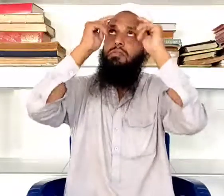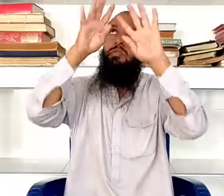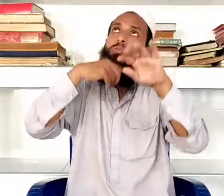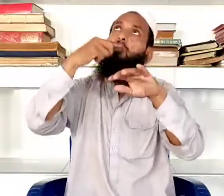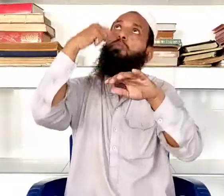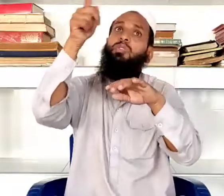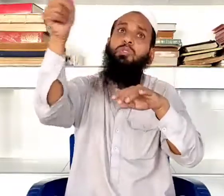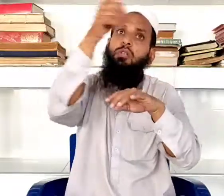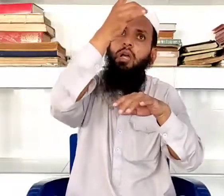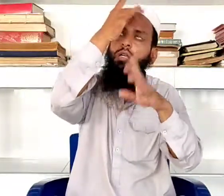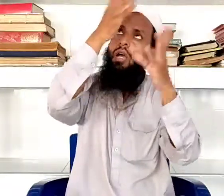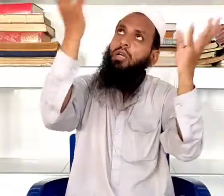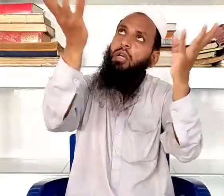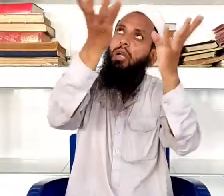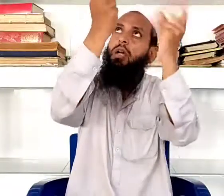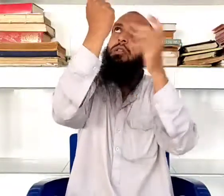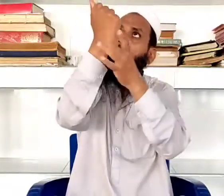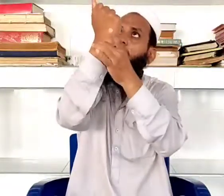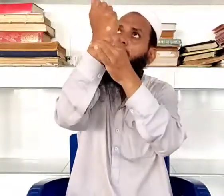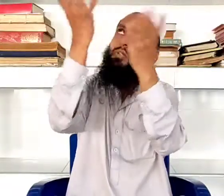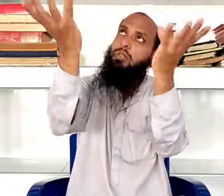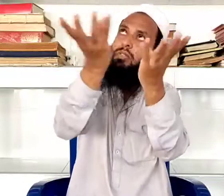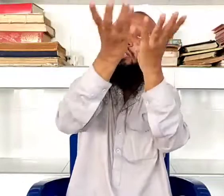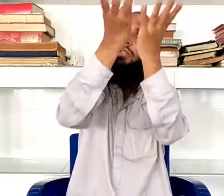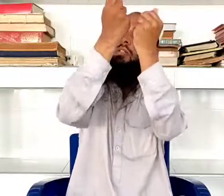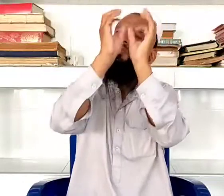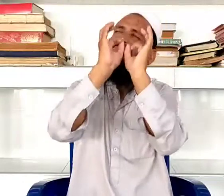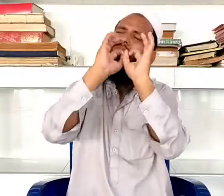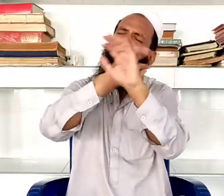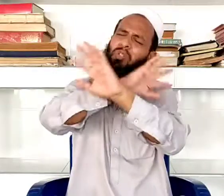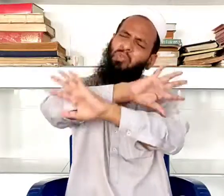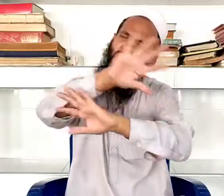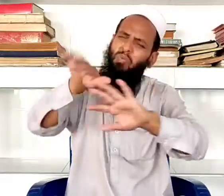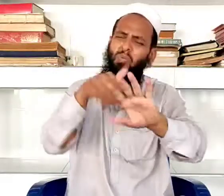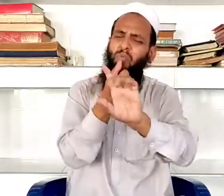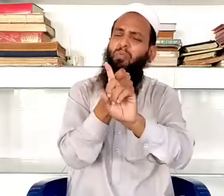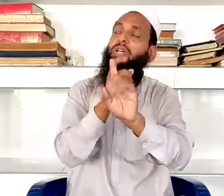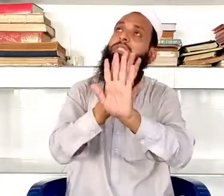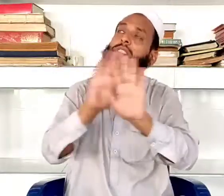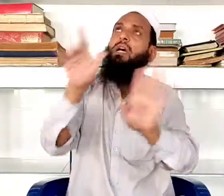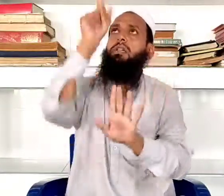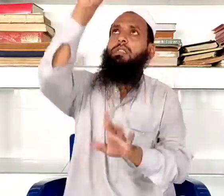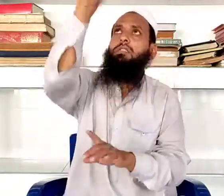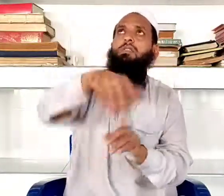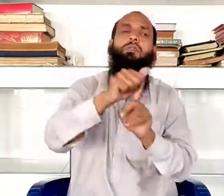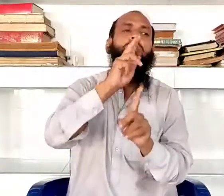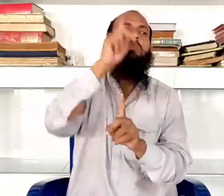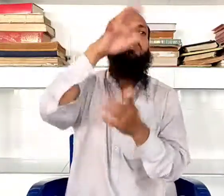ਜ਼ਰੂਰੀਅਤ ਵਾਸਤੇ ਦੁਆ ਕੀਤੀ ਅੱਲਾਹ ਪਾਕ ਉਹਨਾਂ ਦੀਆਂ ਤਮਾਮ ਨੇਕ ਹਾਜ਼ਰਤ ਔਰ ਜ਼ਰੂਰੀਅਤ ਜਿਹੜੀਆਂ ਨੇ ਅੱਲਾਹ ਪਾਕ ਪੂਰੀਆਂ ਫਰਮਾਨ ਔਰ ਜਿਹਨਾਂ ਲੋਕਾਂ ਨੇ